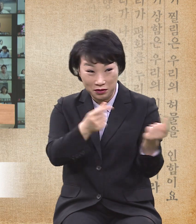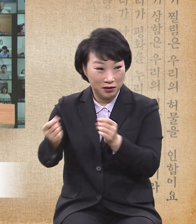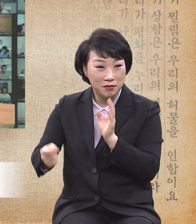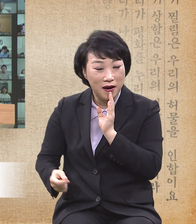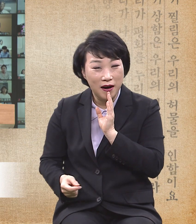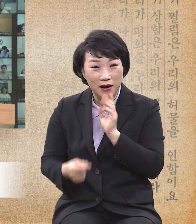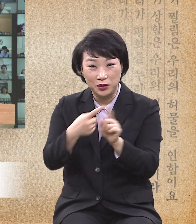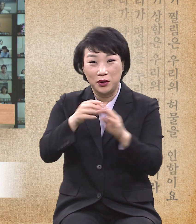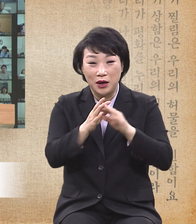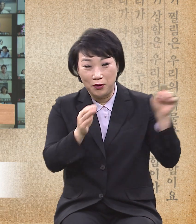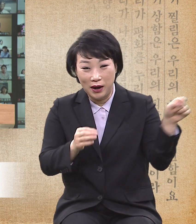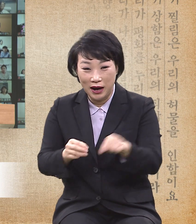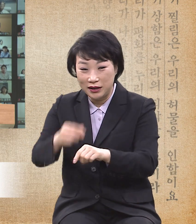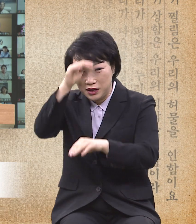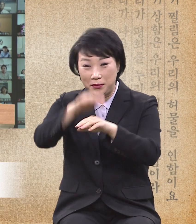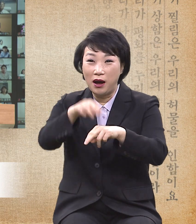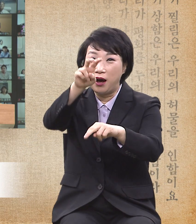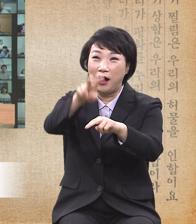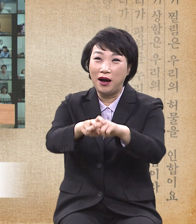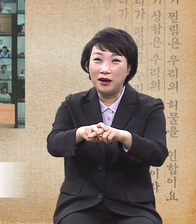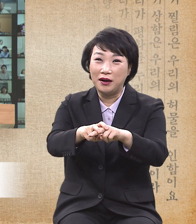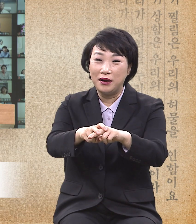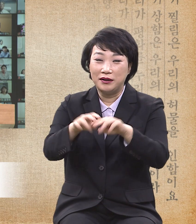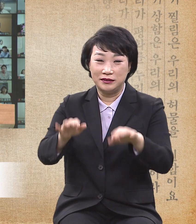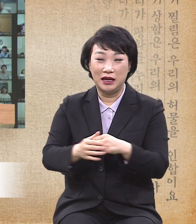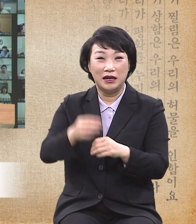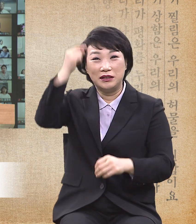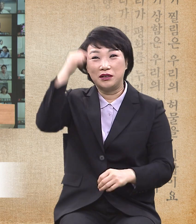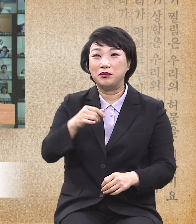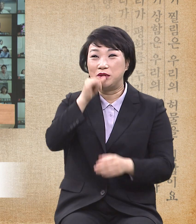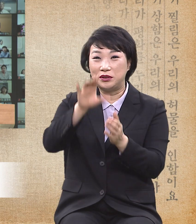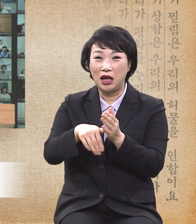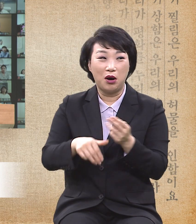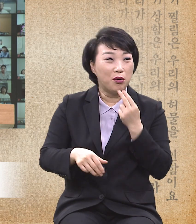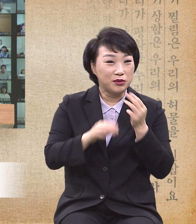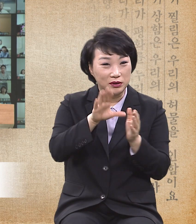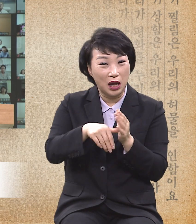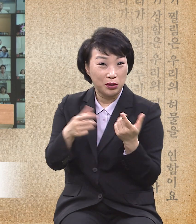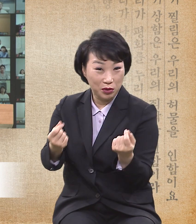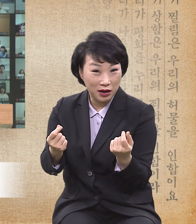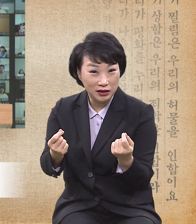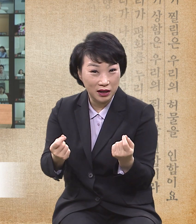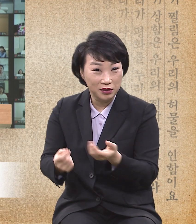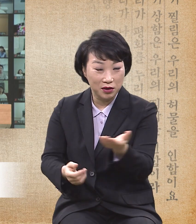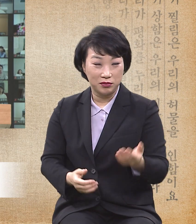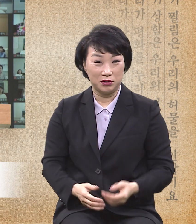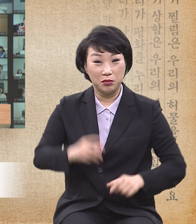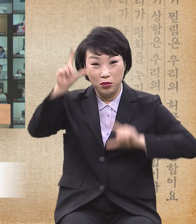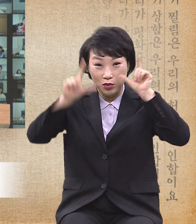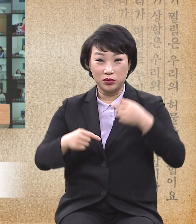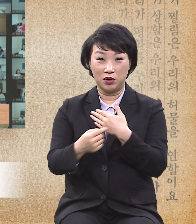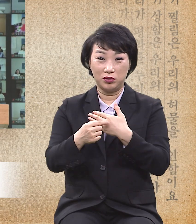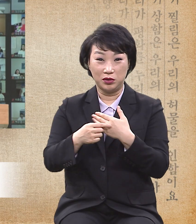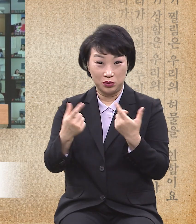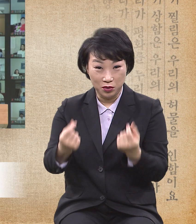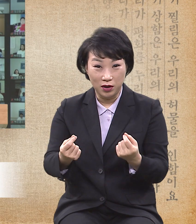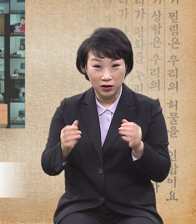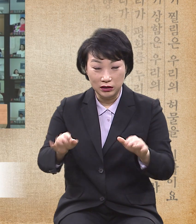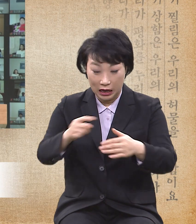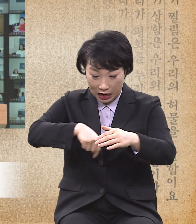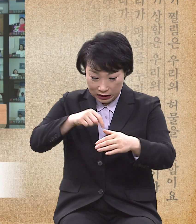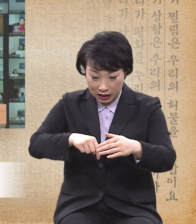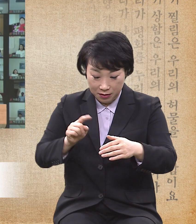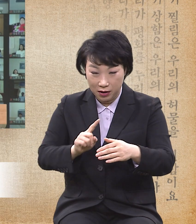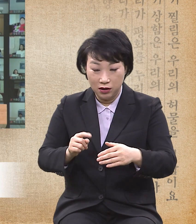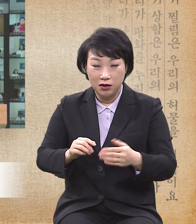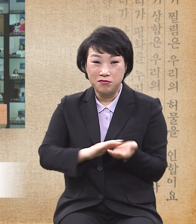내 교회 와서 앉았는 것은 감각이 있을 때나 없을 때나 모습은 똑같아. 근데 속은